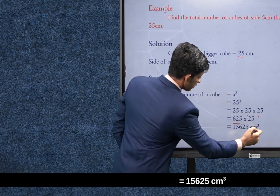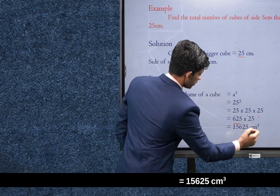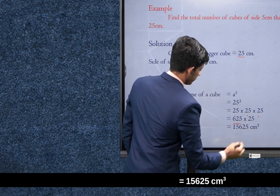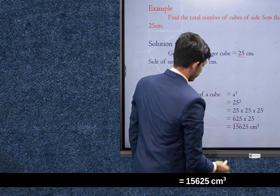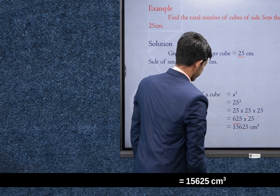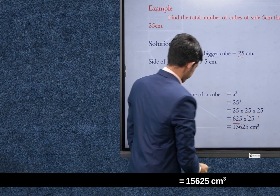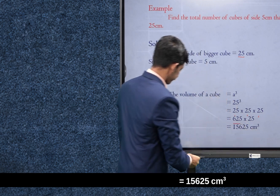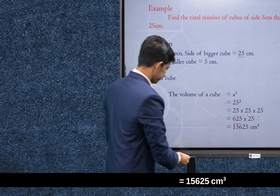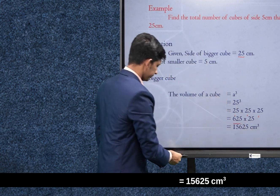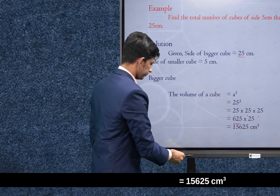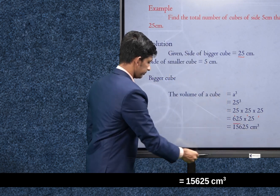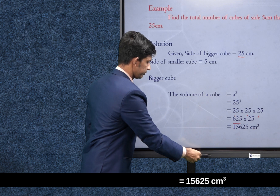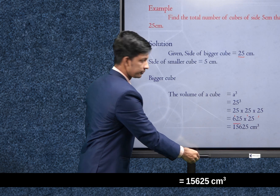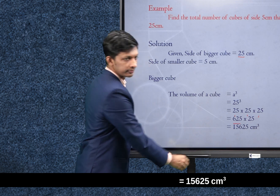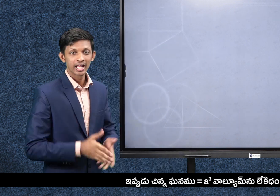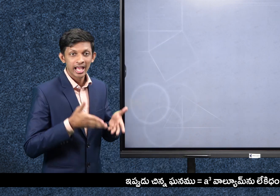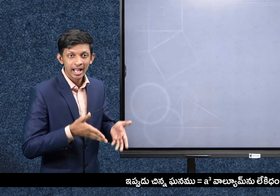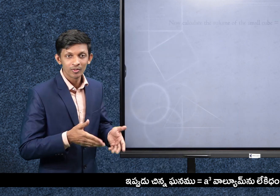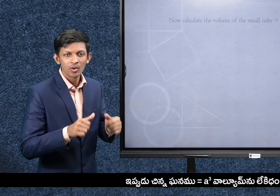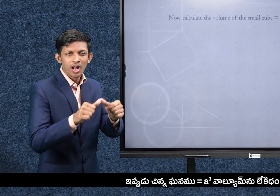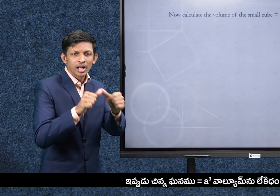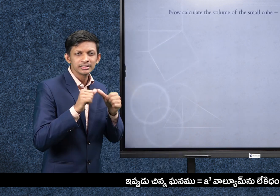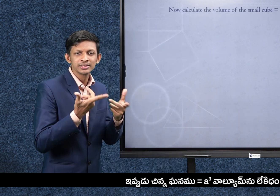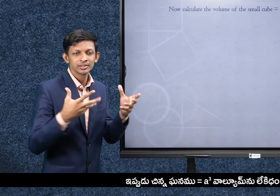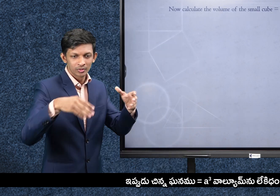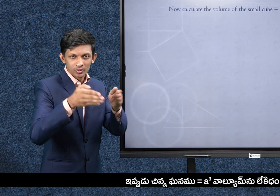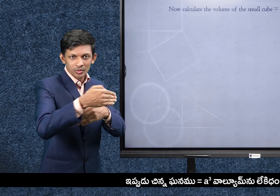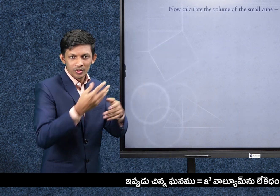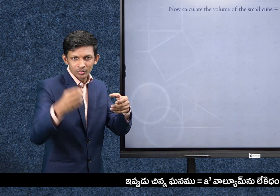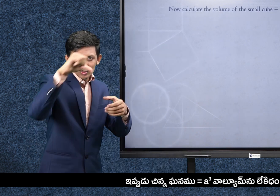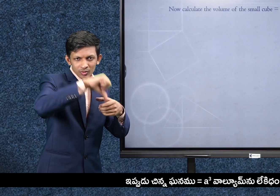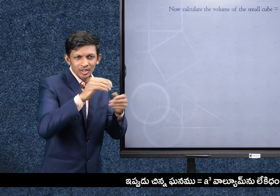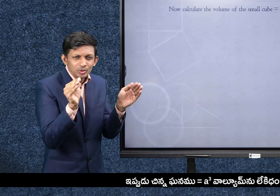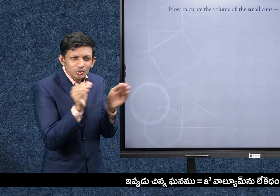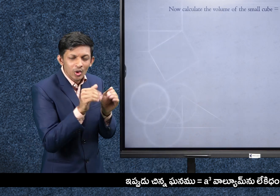15,625 సెంటీమీటర్ క్యూబ్. ఇప్పుడు చిన్న ఘనము ఎయిర్ క్యూబ్ వాల్యూమ్ లెక్కిద్దాం.